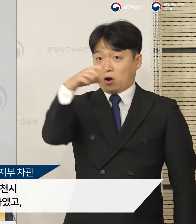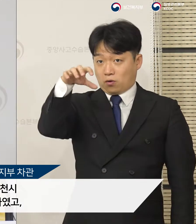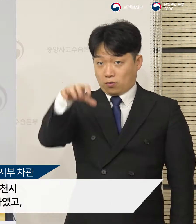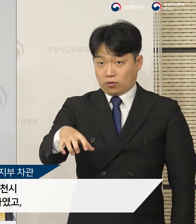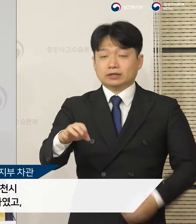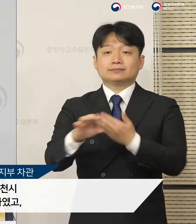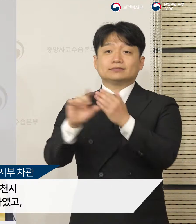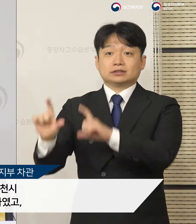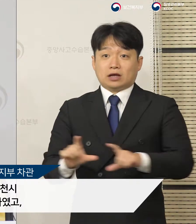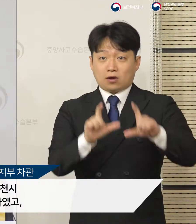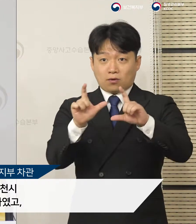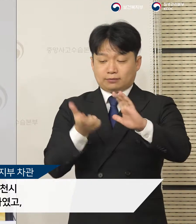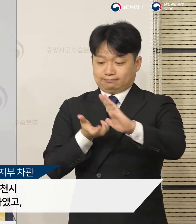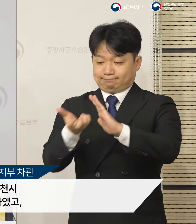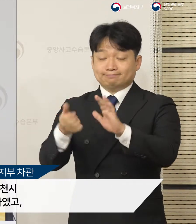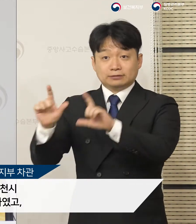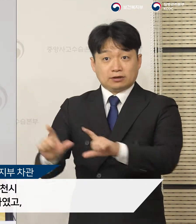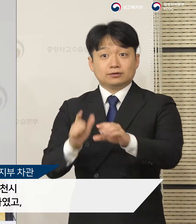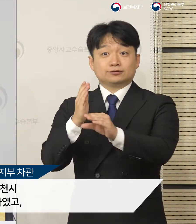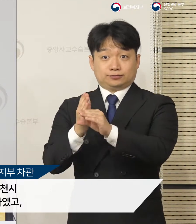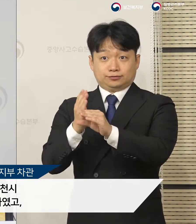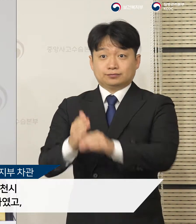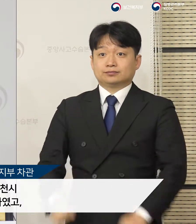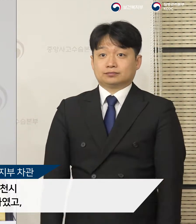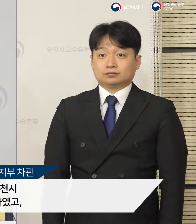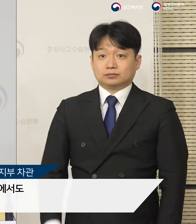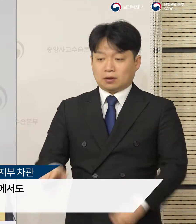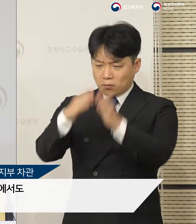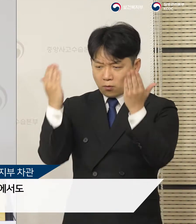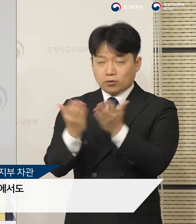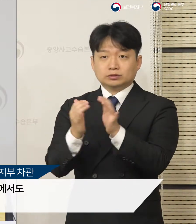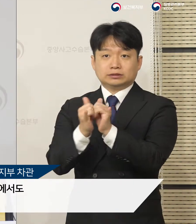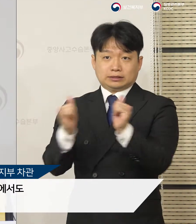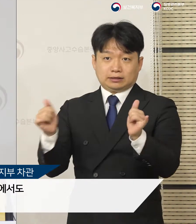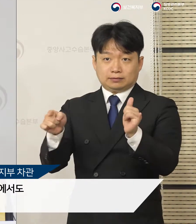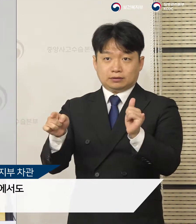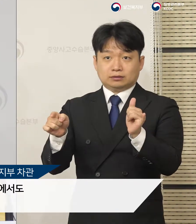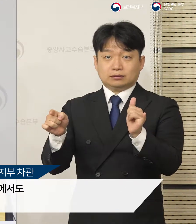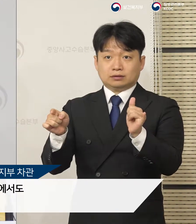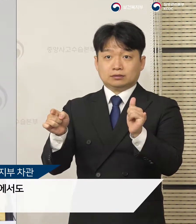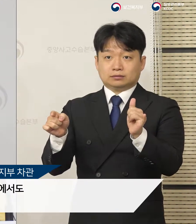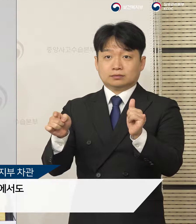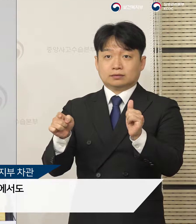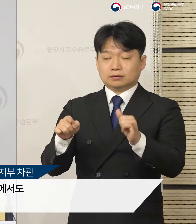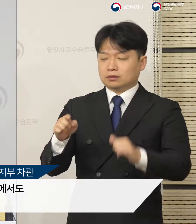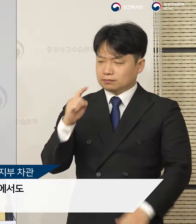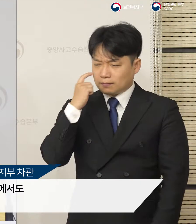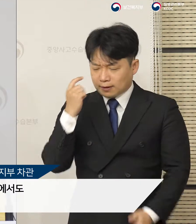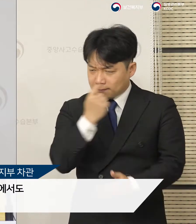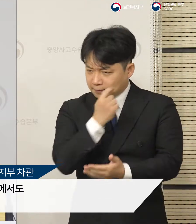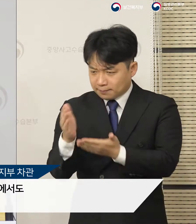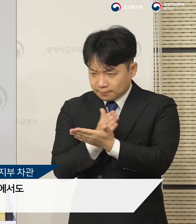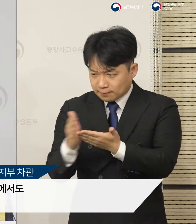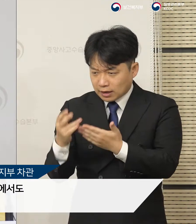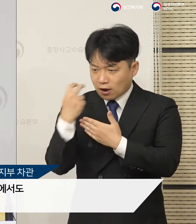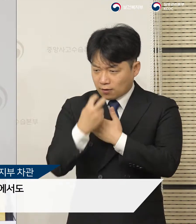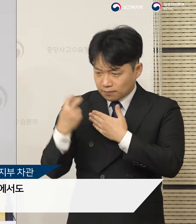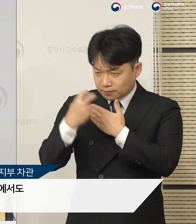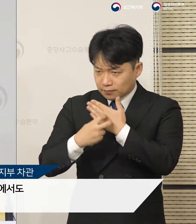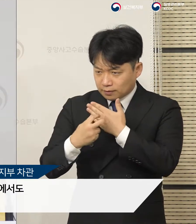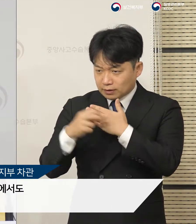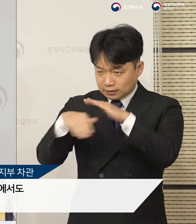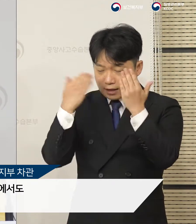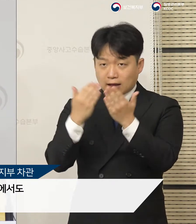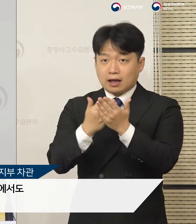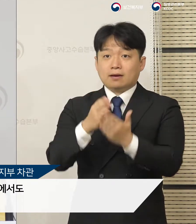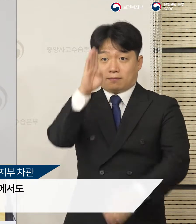마련된 임시생활시설에 입소하였고 입소자 전원에 대해서 실시한 진단검사 결과에서도